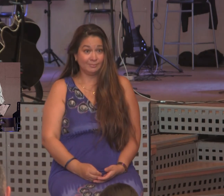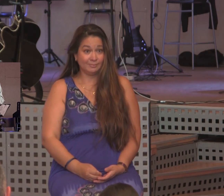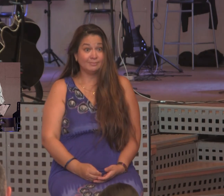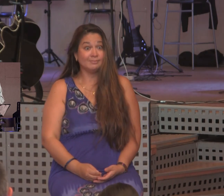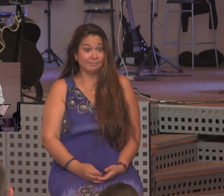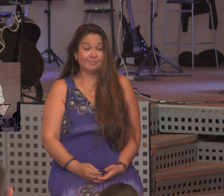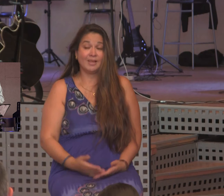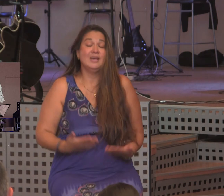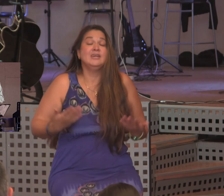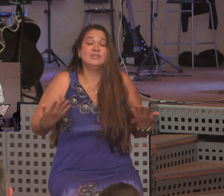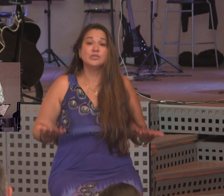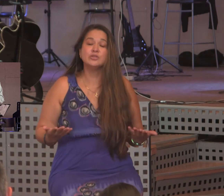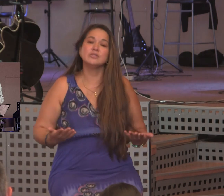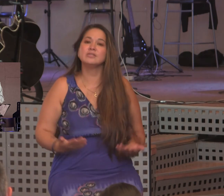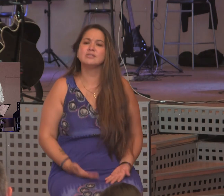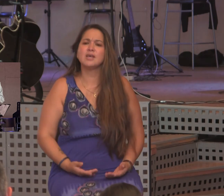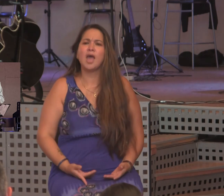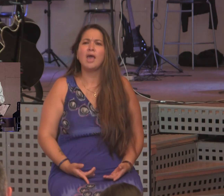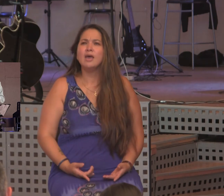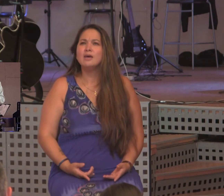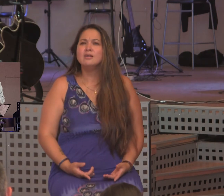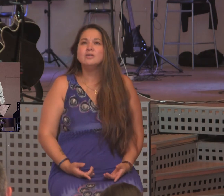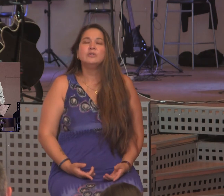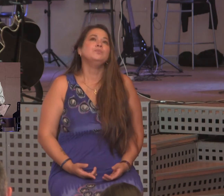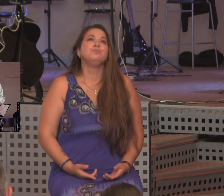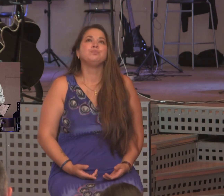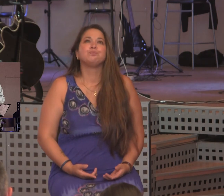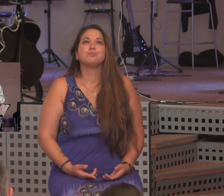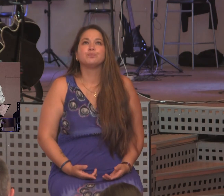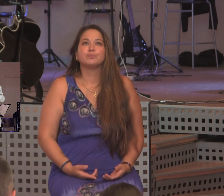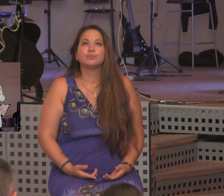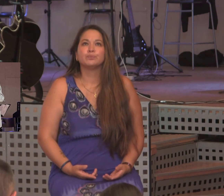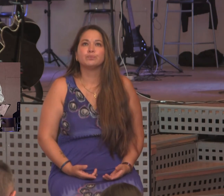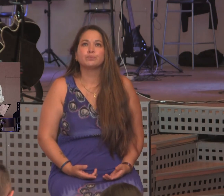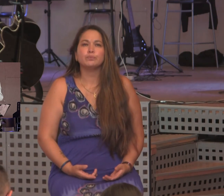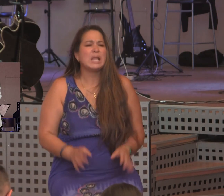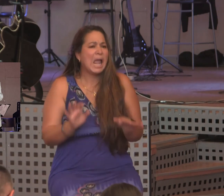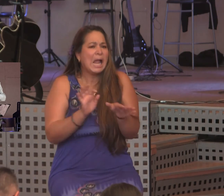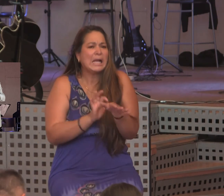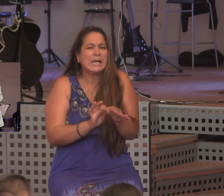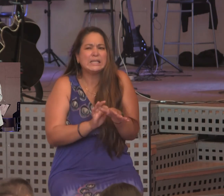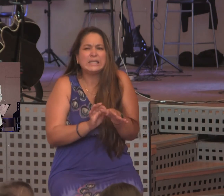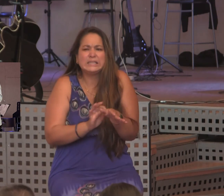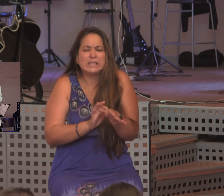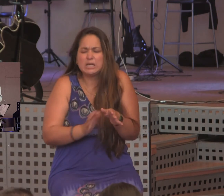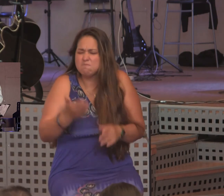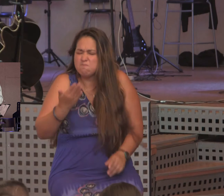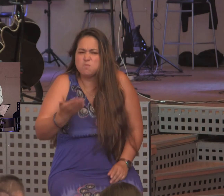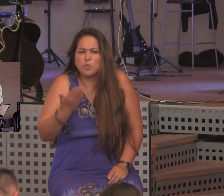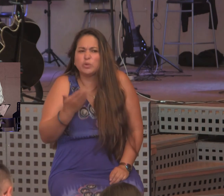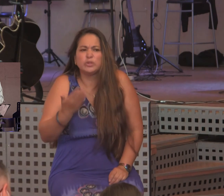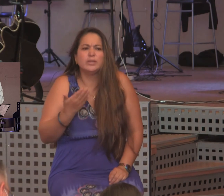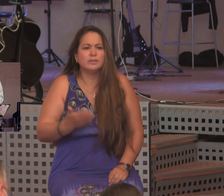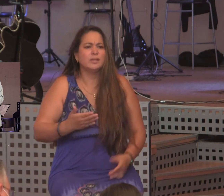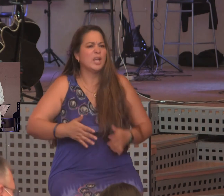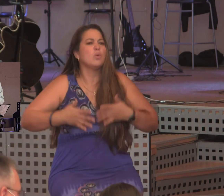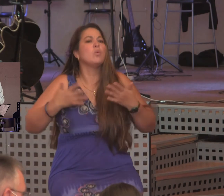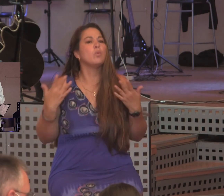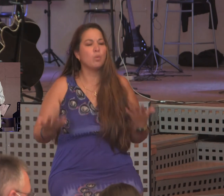De hecho, la característica más importante que Jesucristo está refiriéndose, porque prácticamente